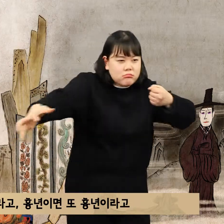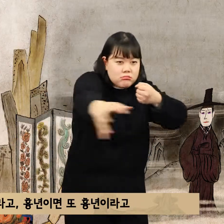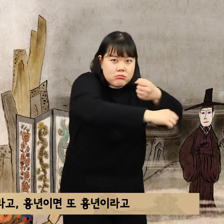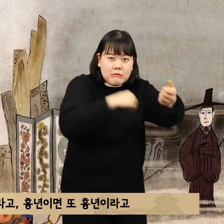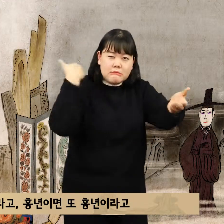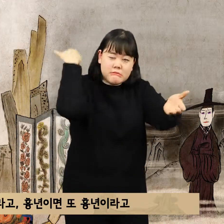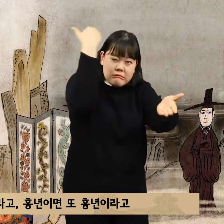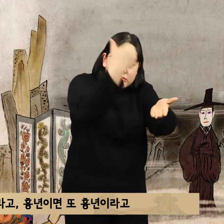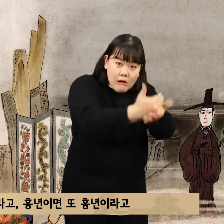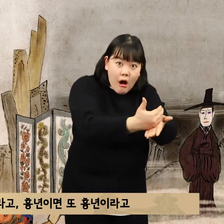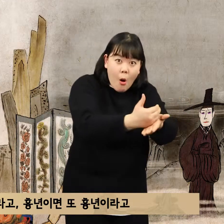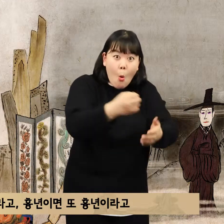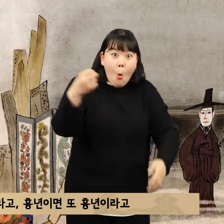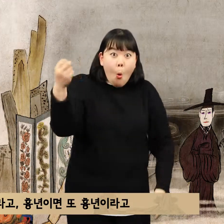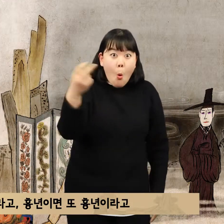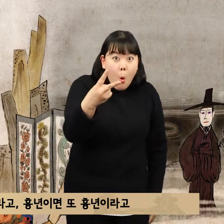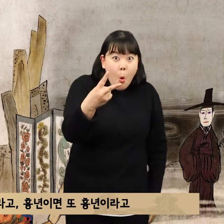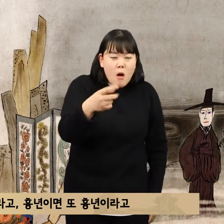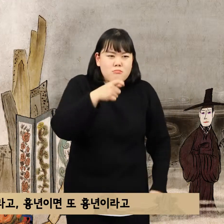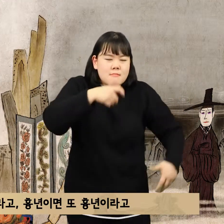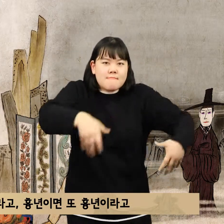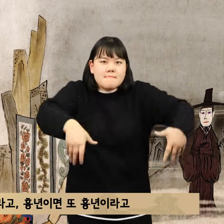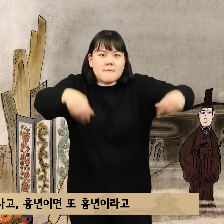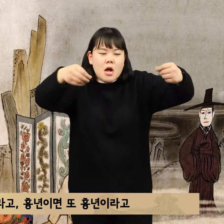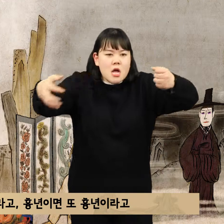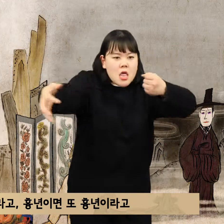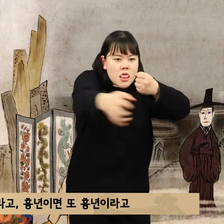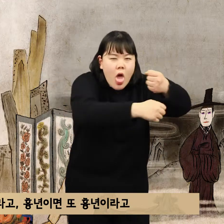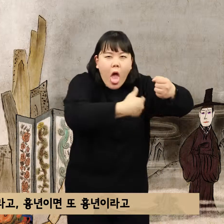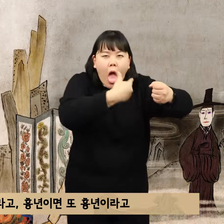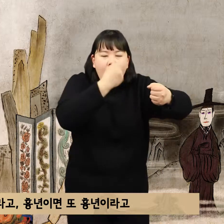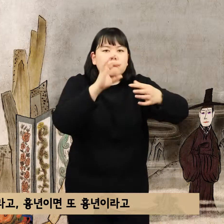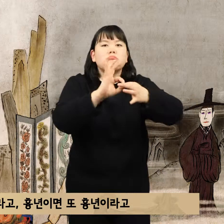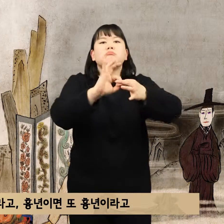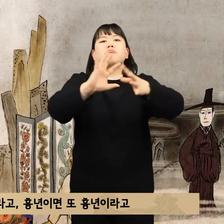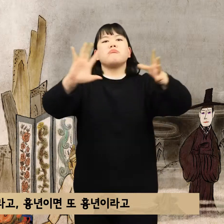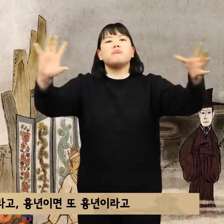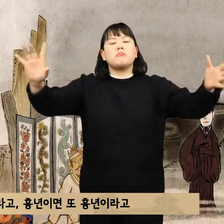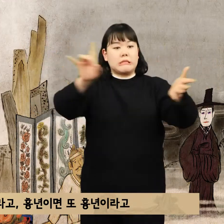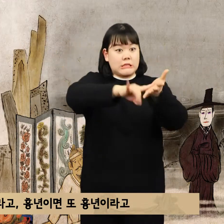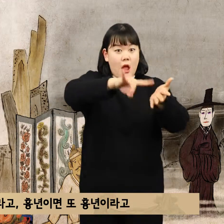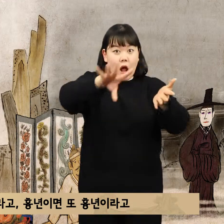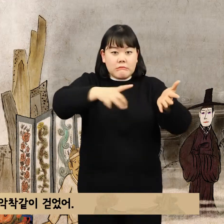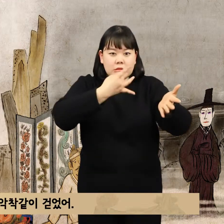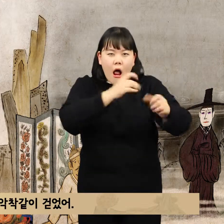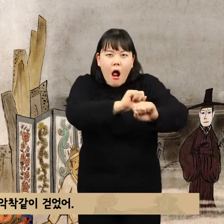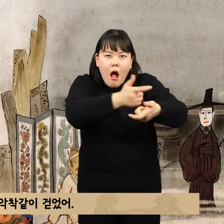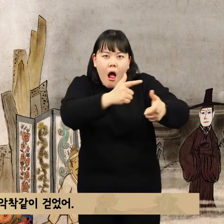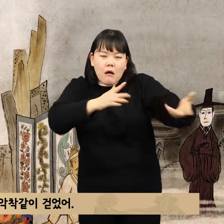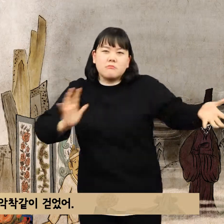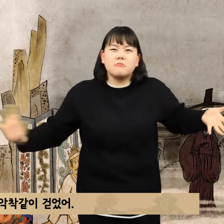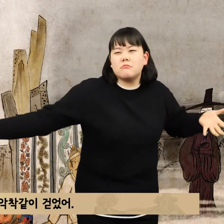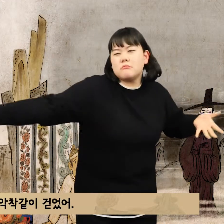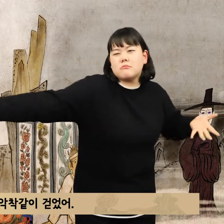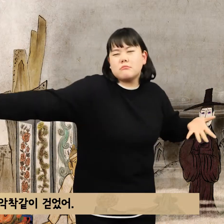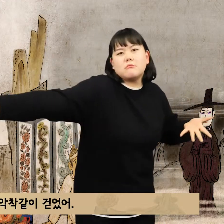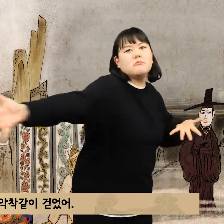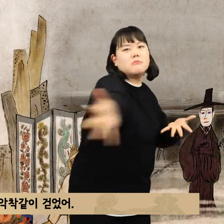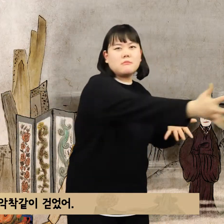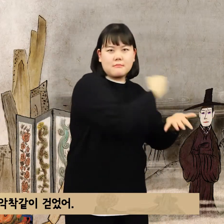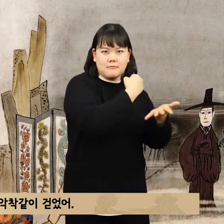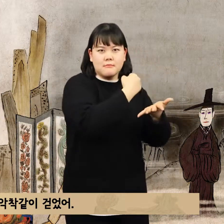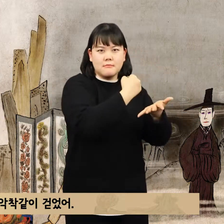풍년일 때는 풍년이라고, 흉년일 때는 또 흉년이라고 세금을